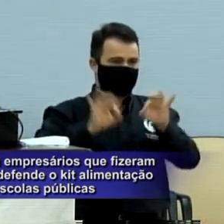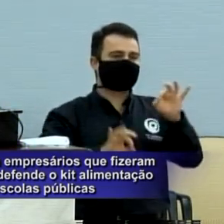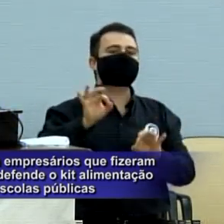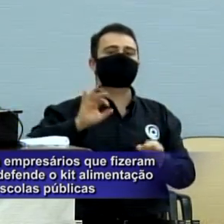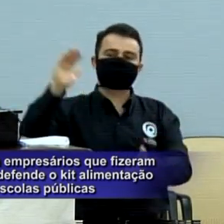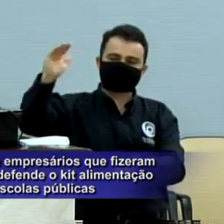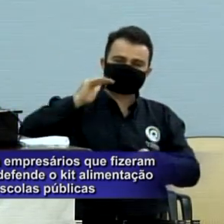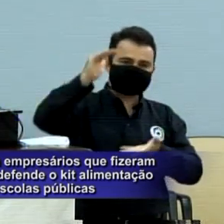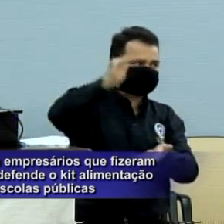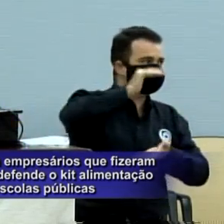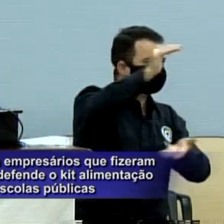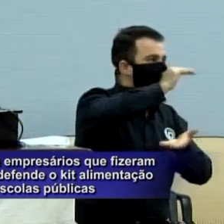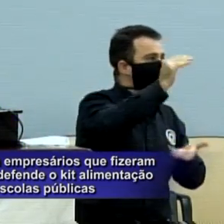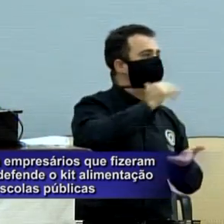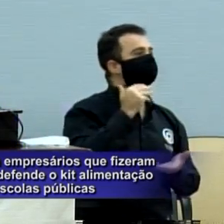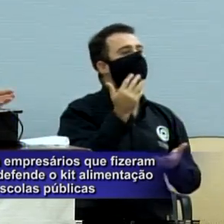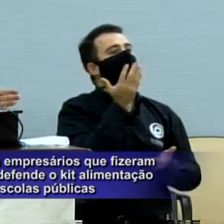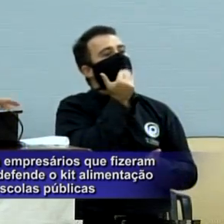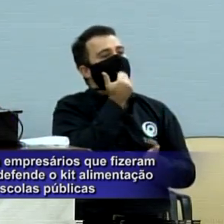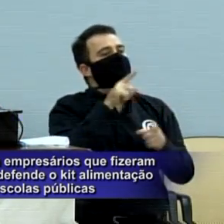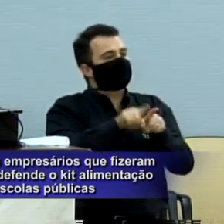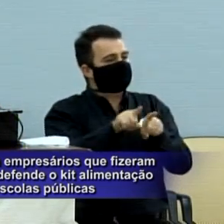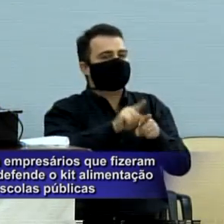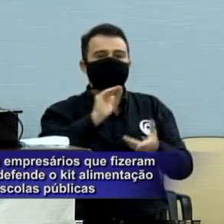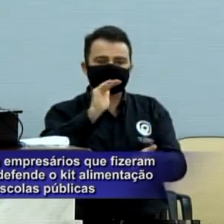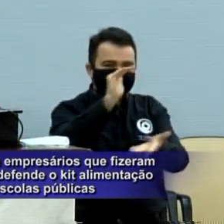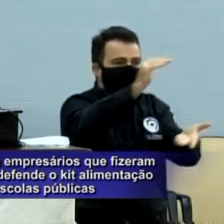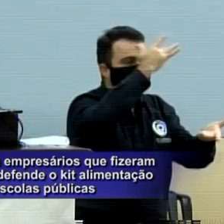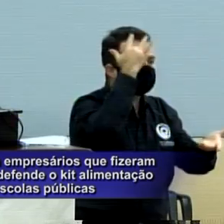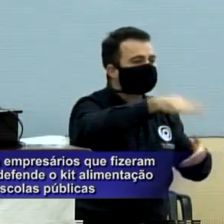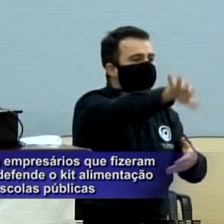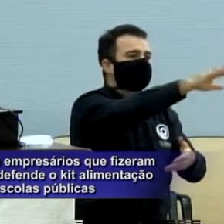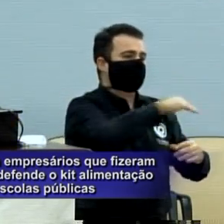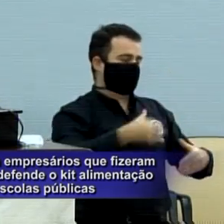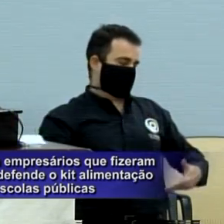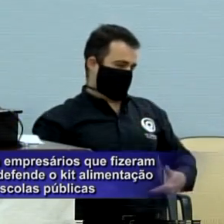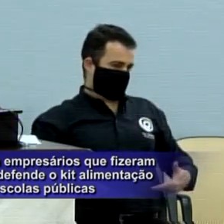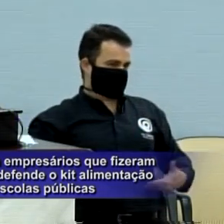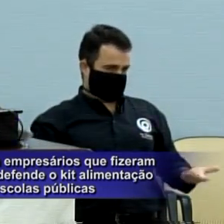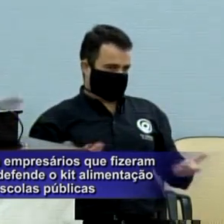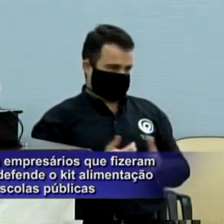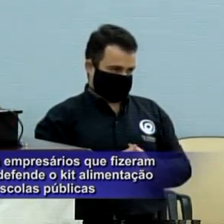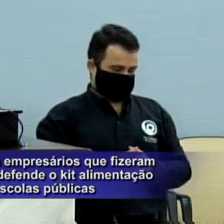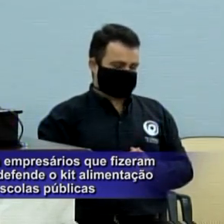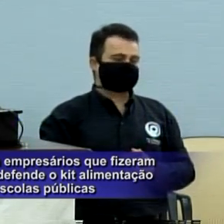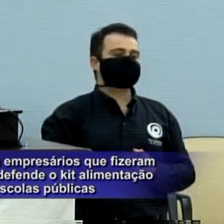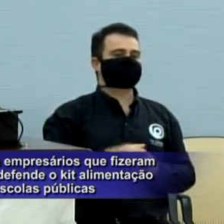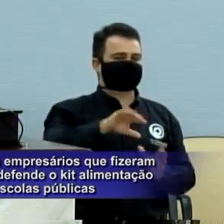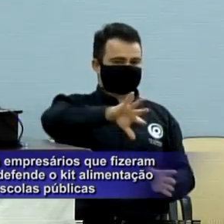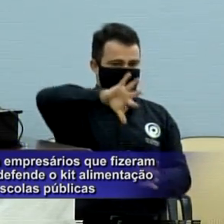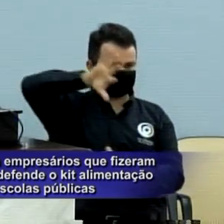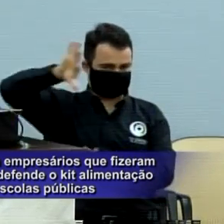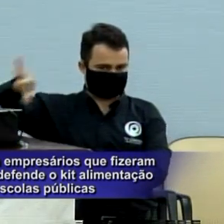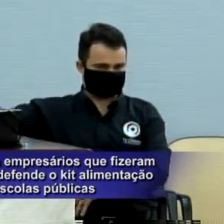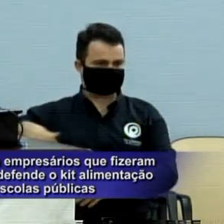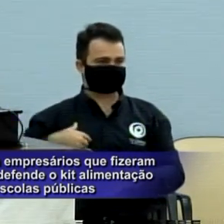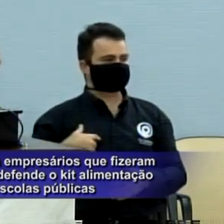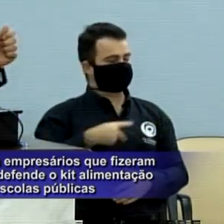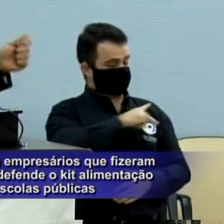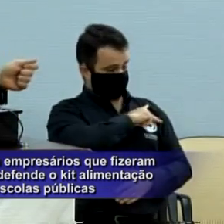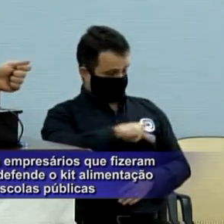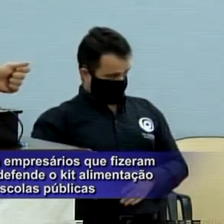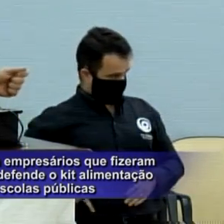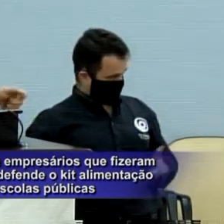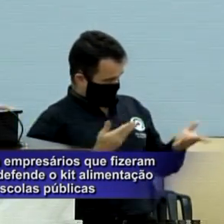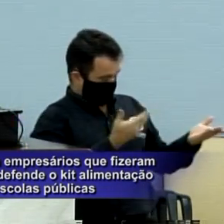básicas para que pudessem matar a fome de milhares em nosso município. Senhor presidente, este nobre vereador